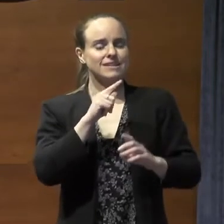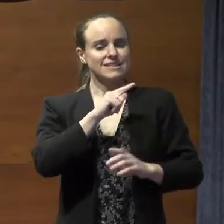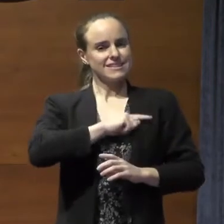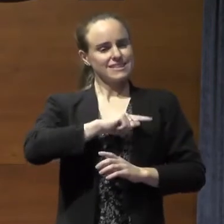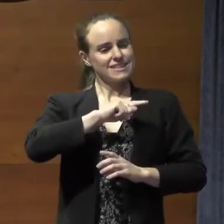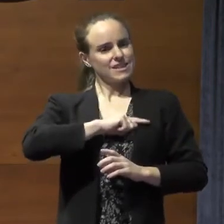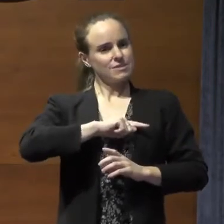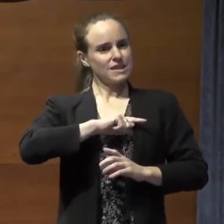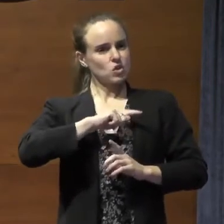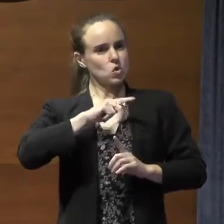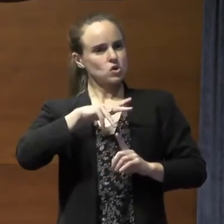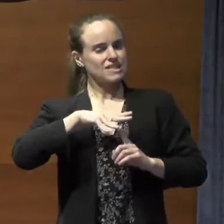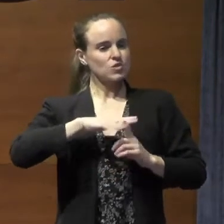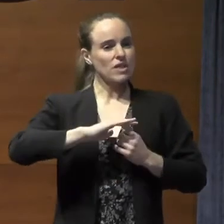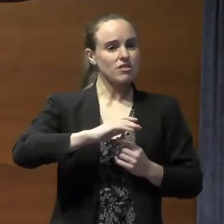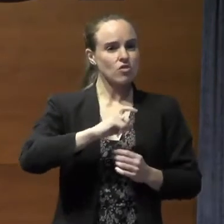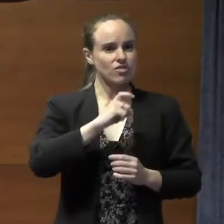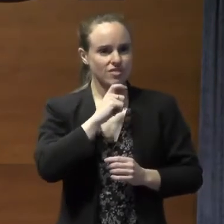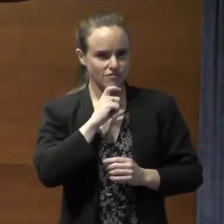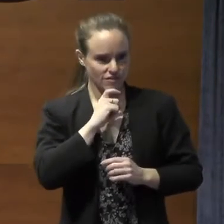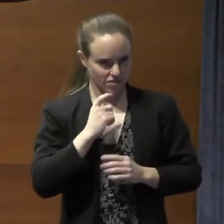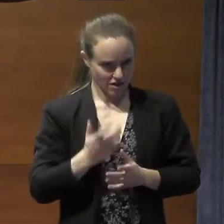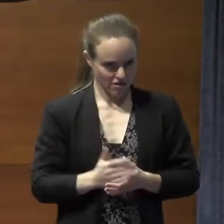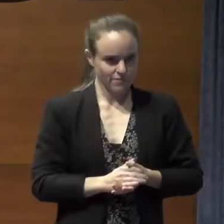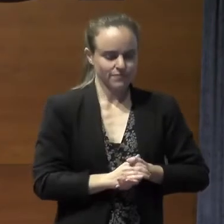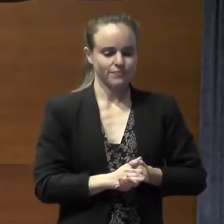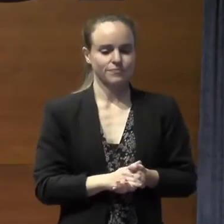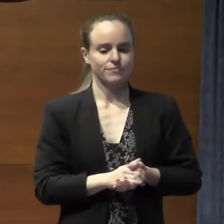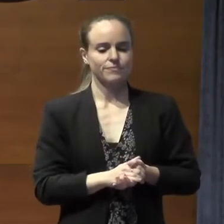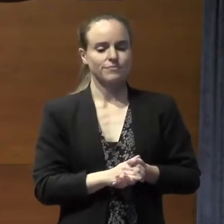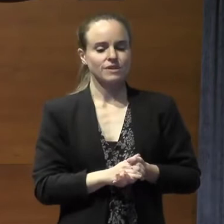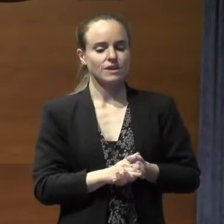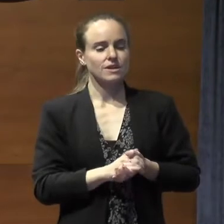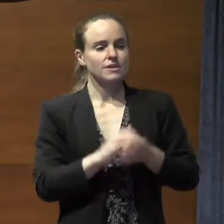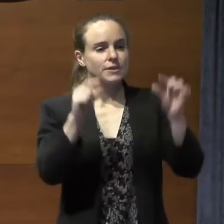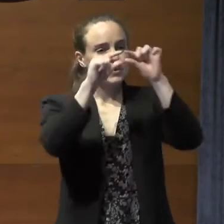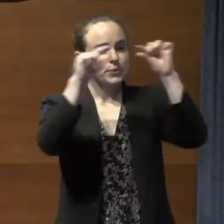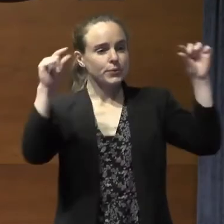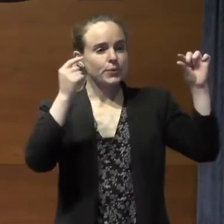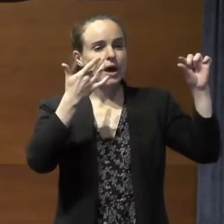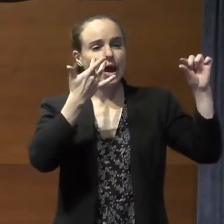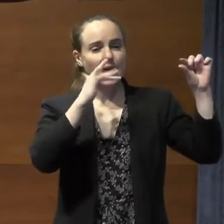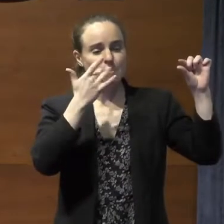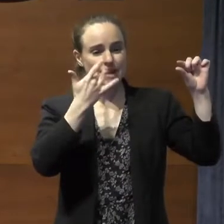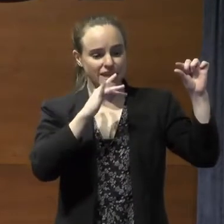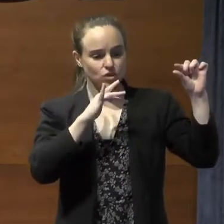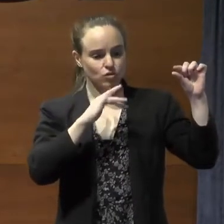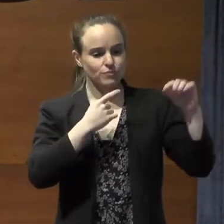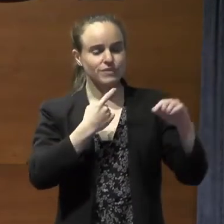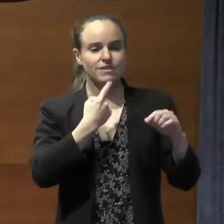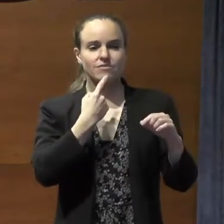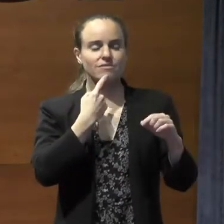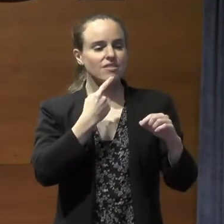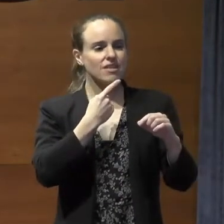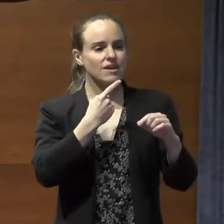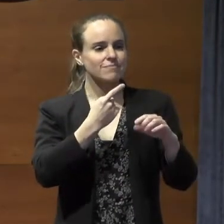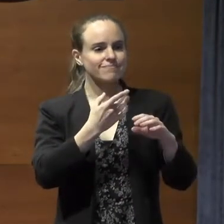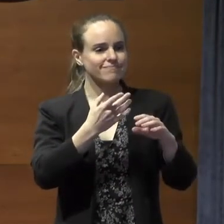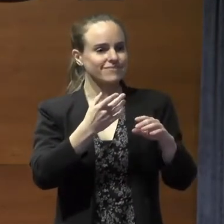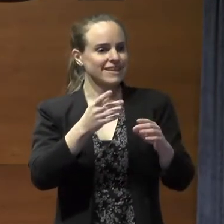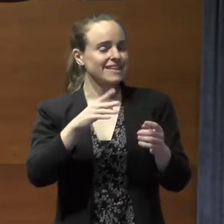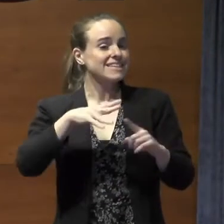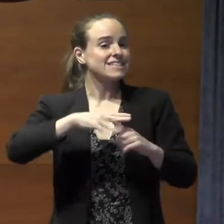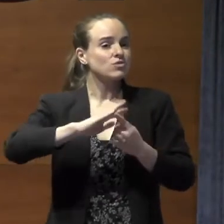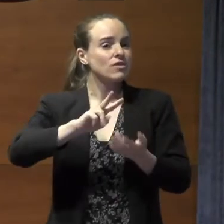dificultad que perciben en algunas situaciones. En amarillo se destaca la falta de información previa sobre